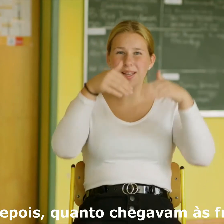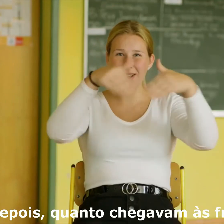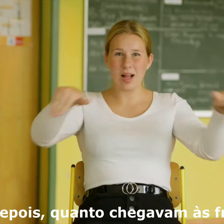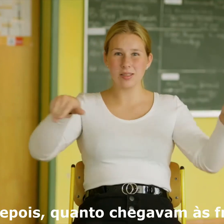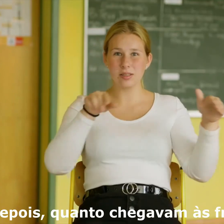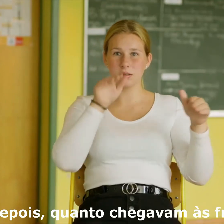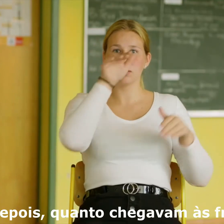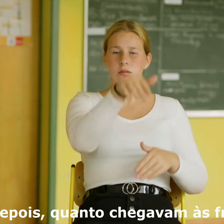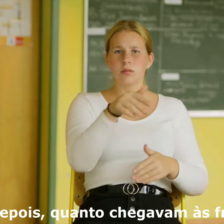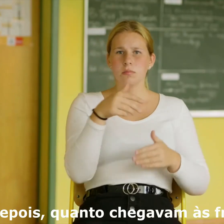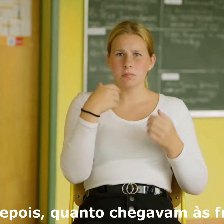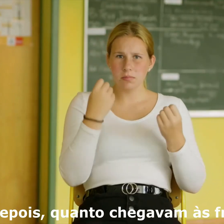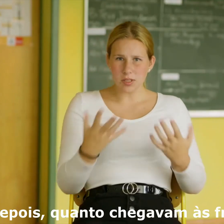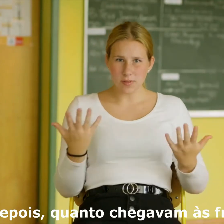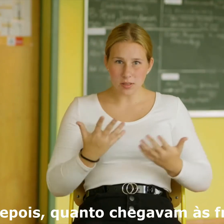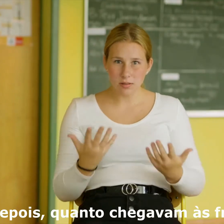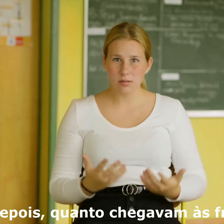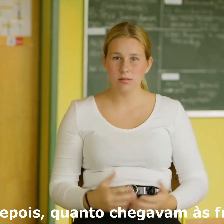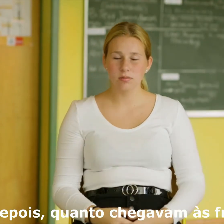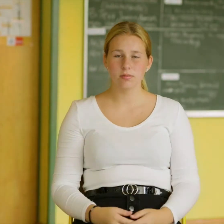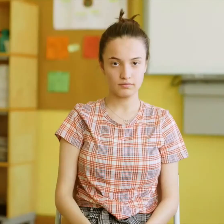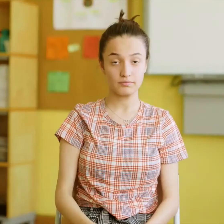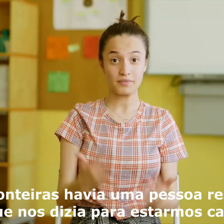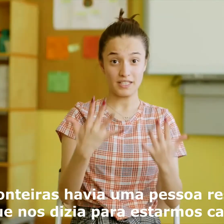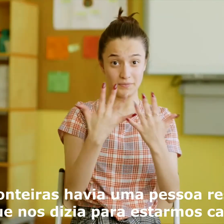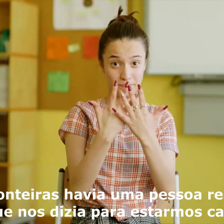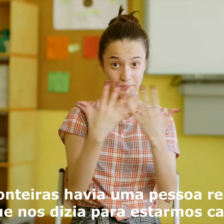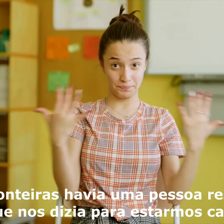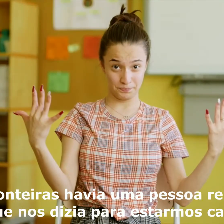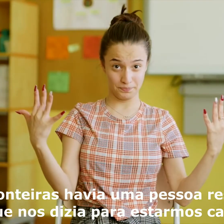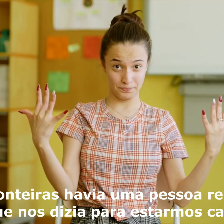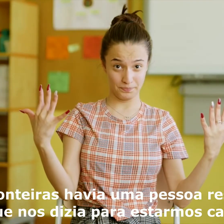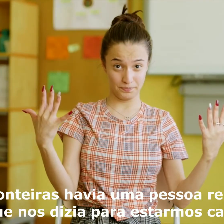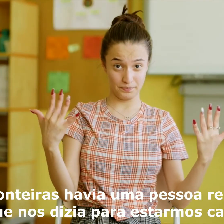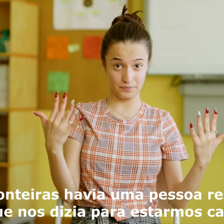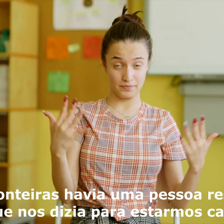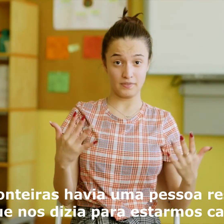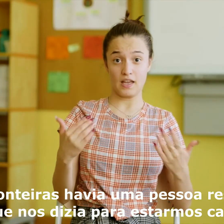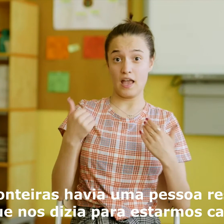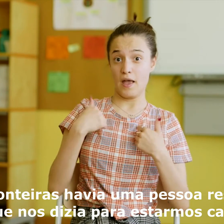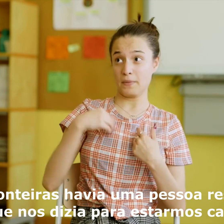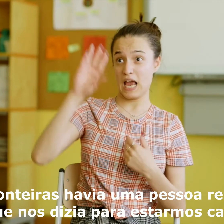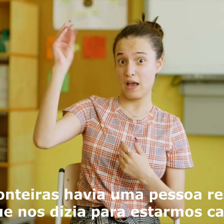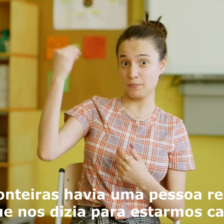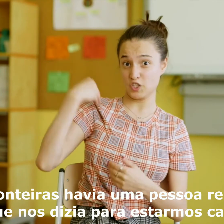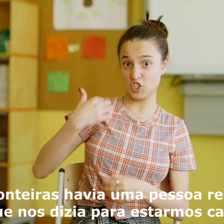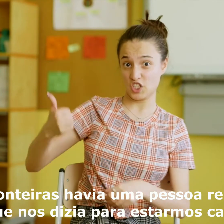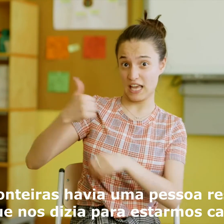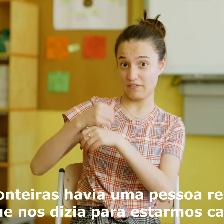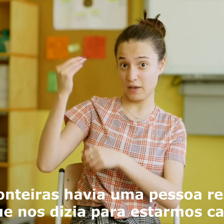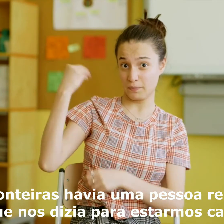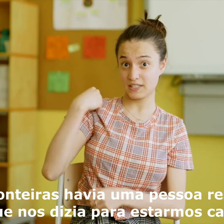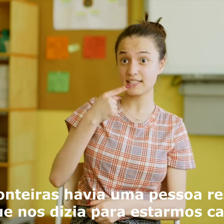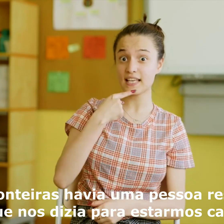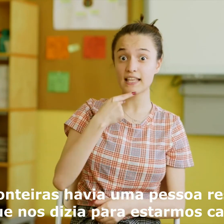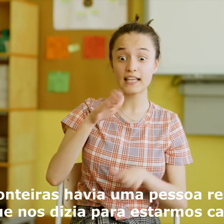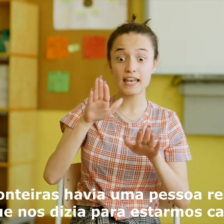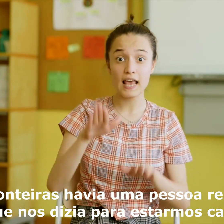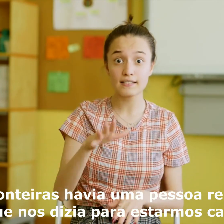E depois, o que é que aconteceu nas fronteiras? Nas fronteiras havia o chefe que